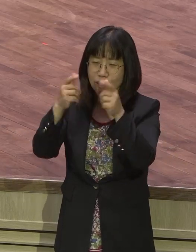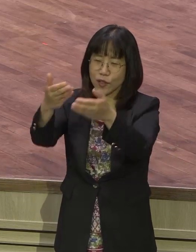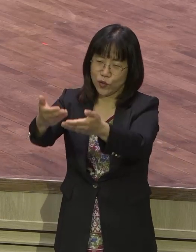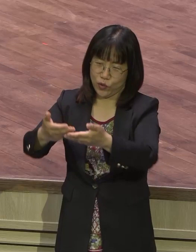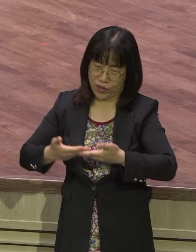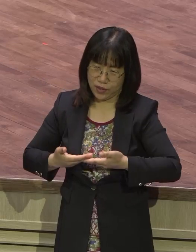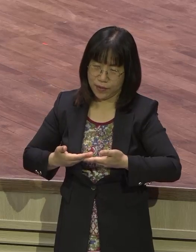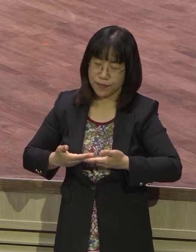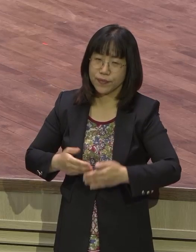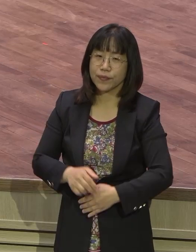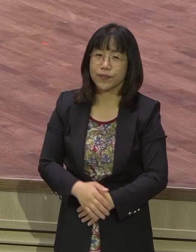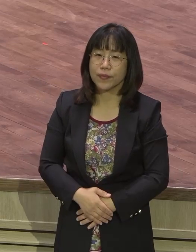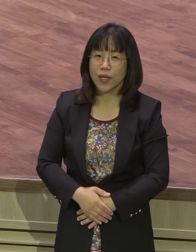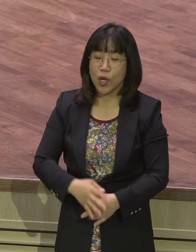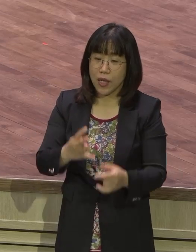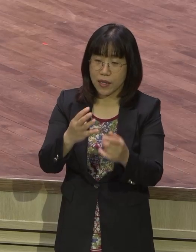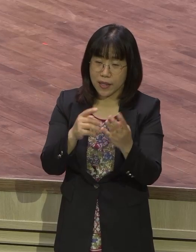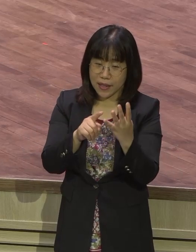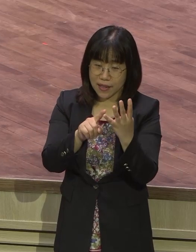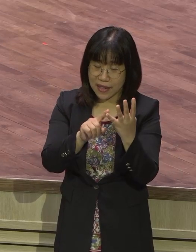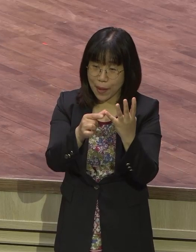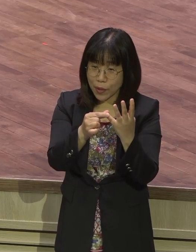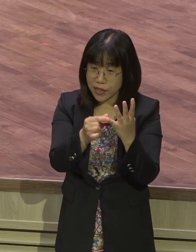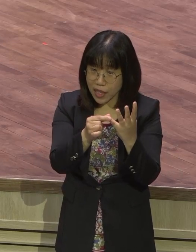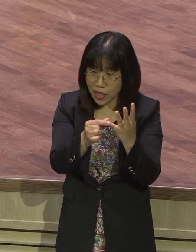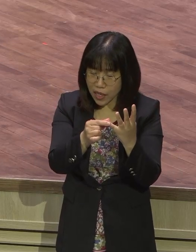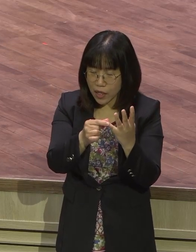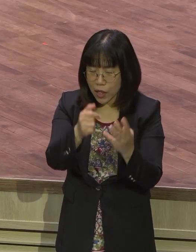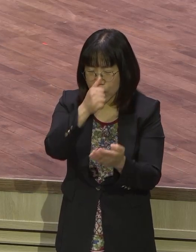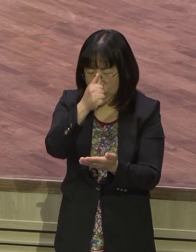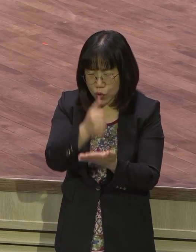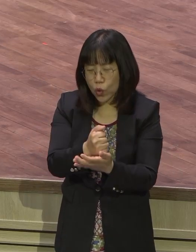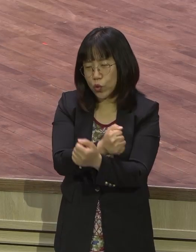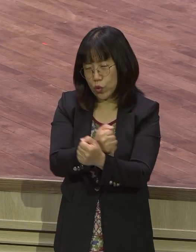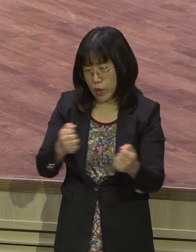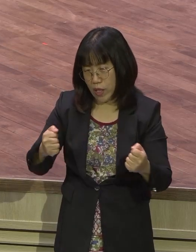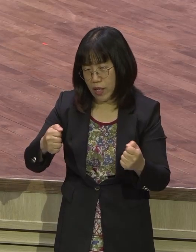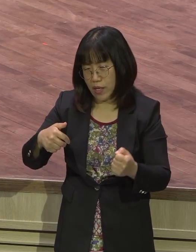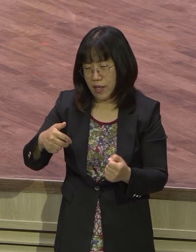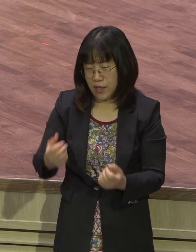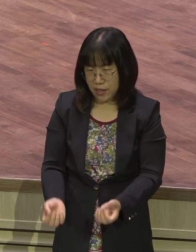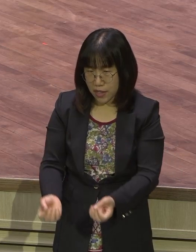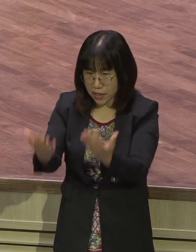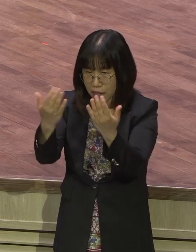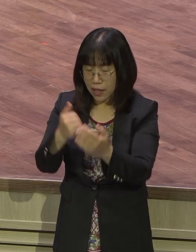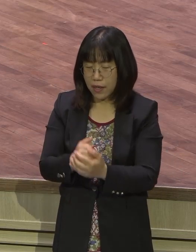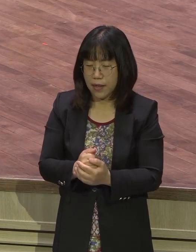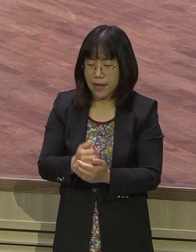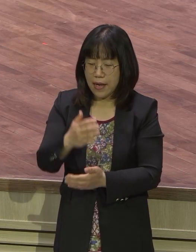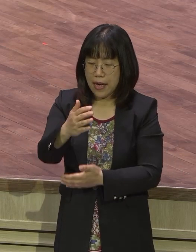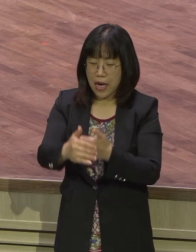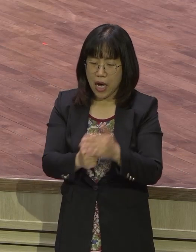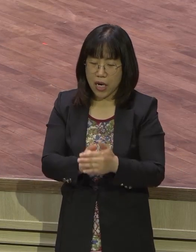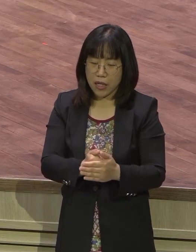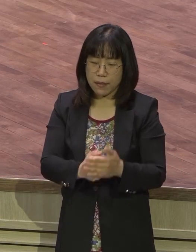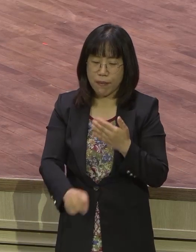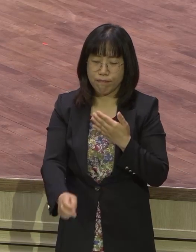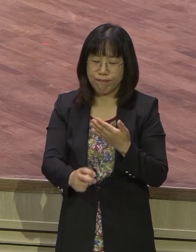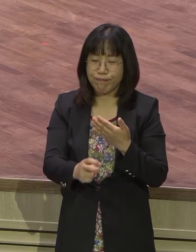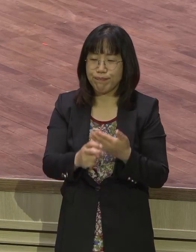말씀하고 있습니다 네 번째 속죄죄는 의무적으로 드리는 제사인데 하나님의 계명을 어긴 죄를